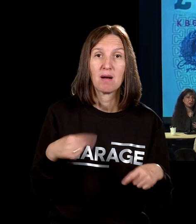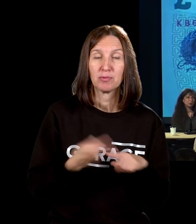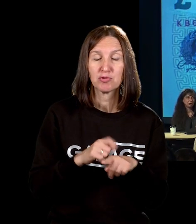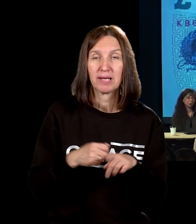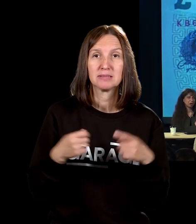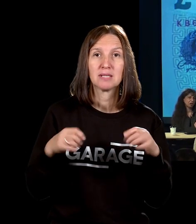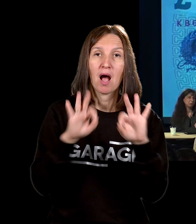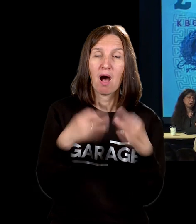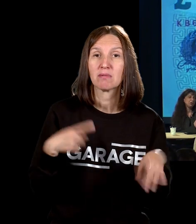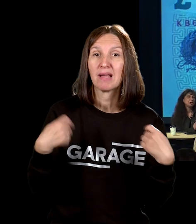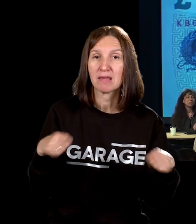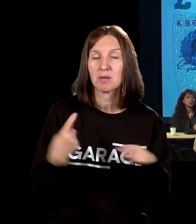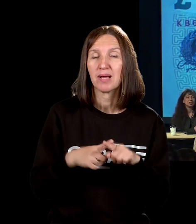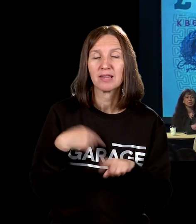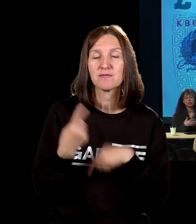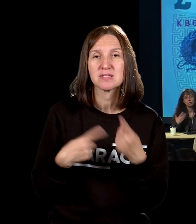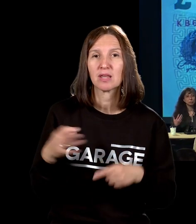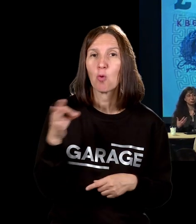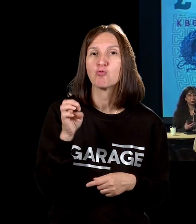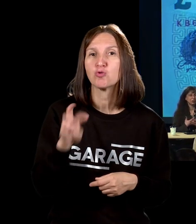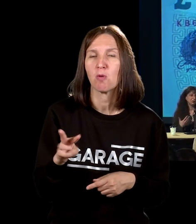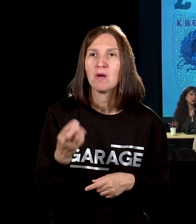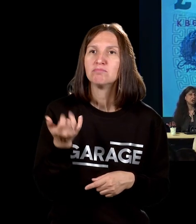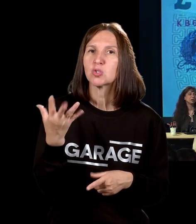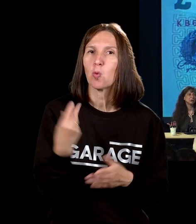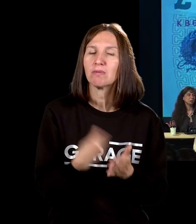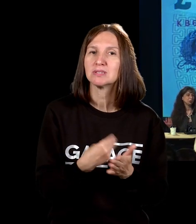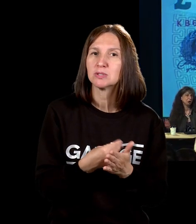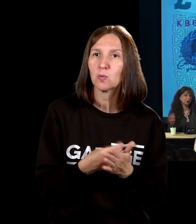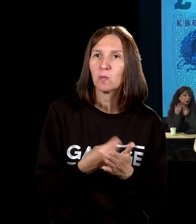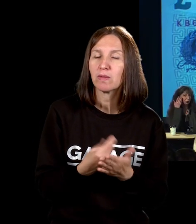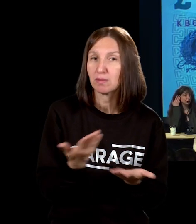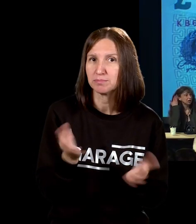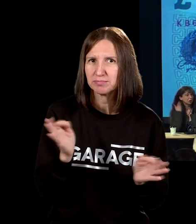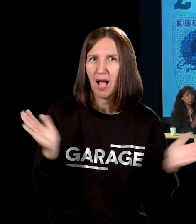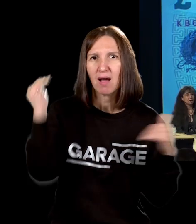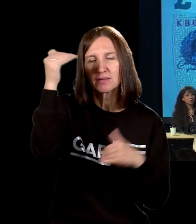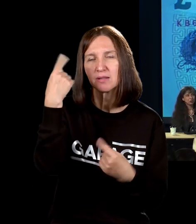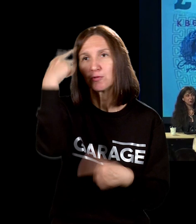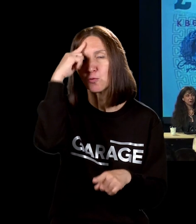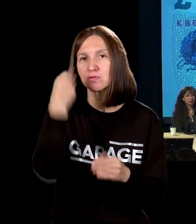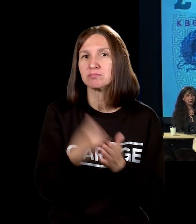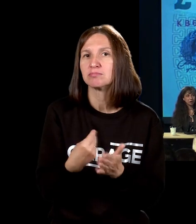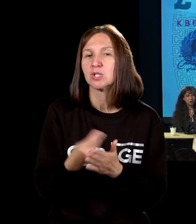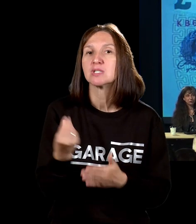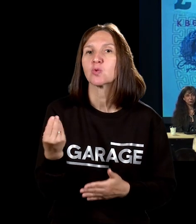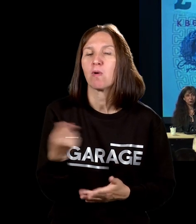художники должны быть всегда вот жадными, нищими. А тут появляются дико щедрые художники, которые, что они предлагали? Они предлагали всем